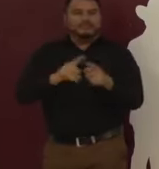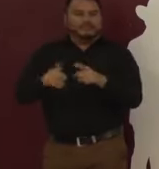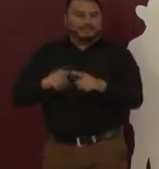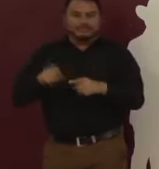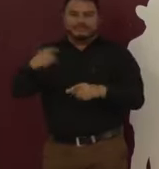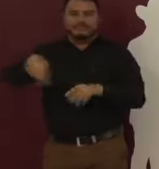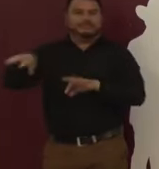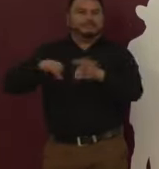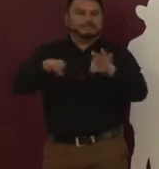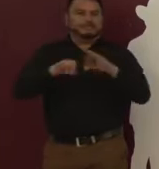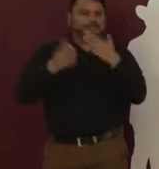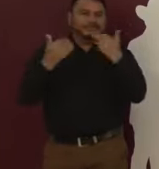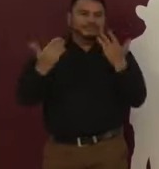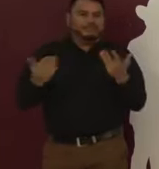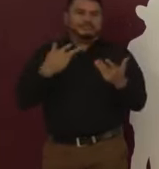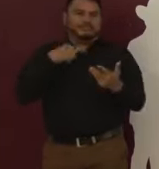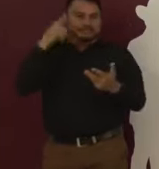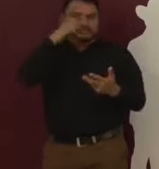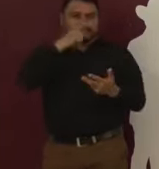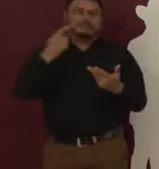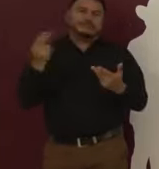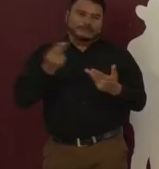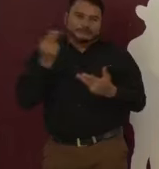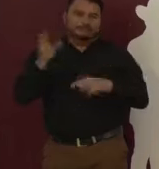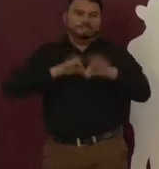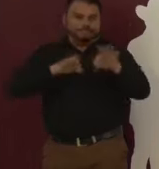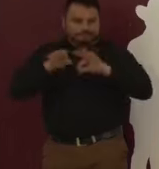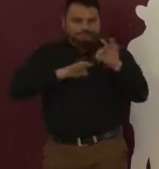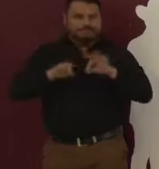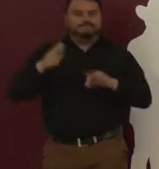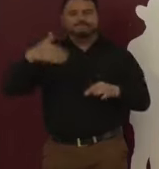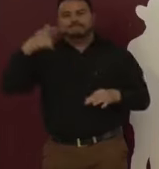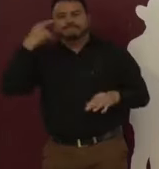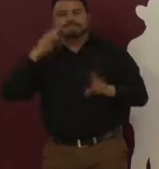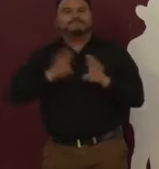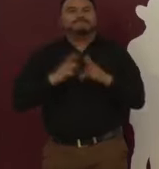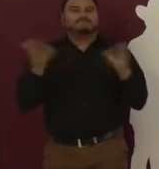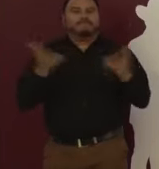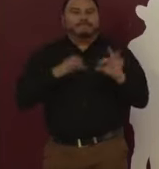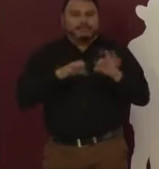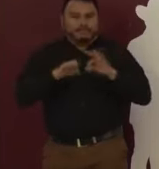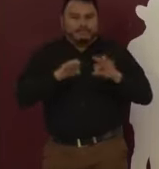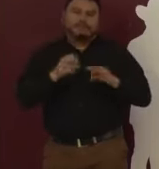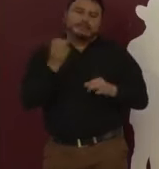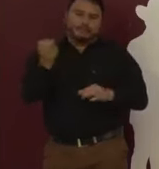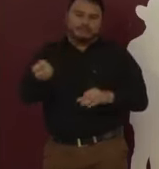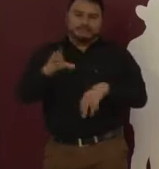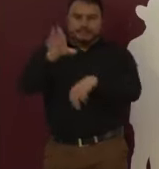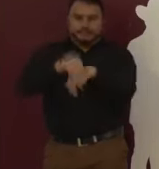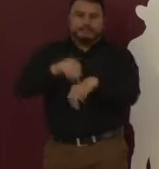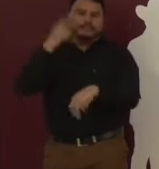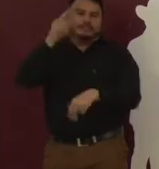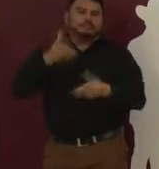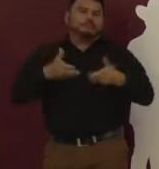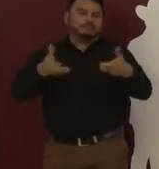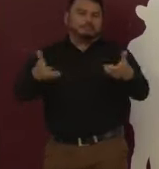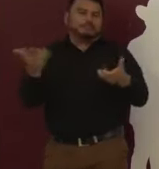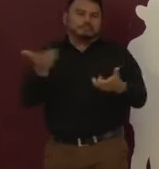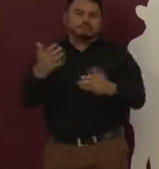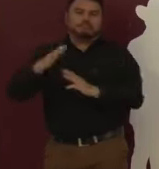y que desde luego demandan buscar formas novedosas de ampliar la capacidad sin